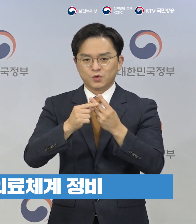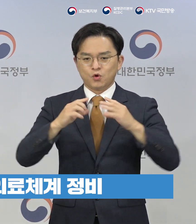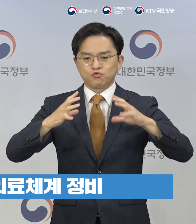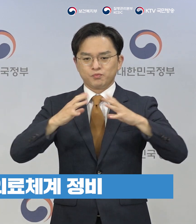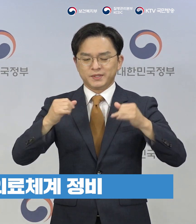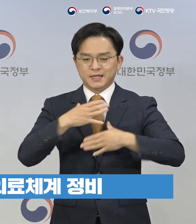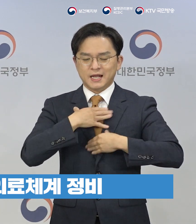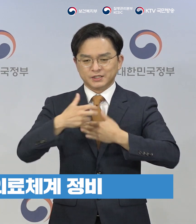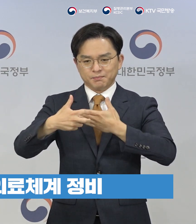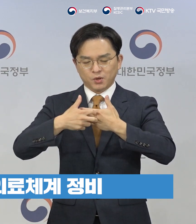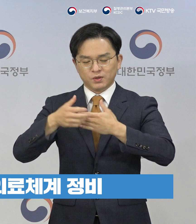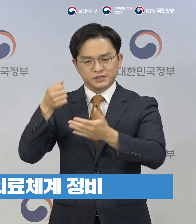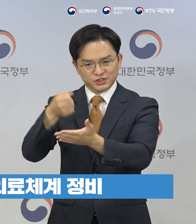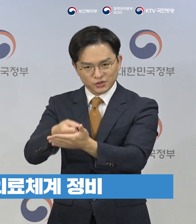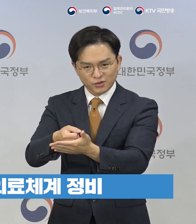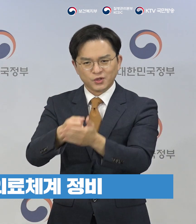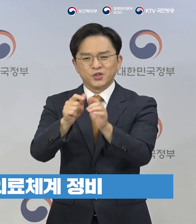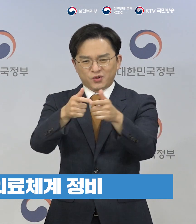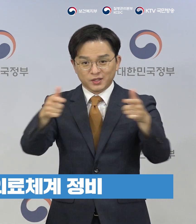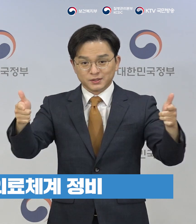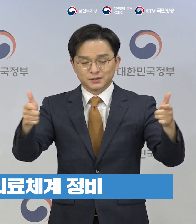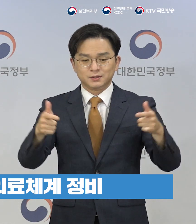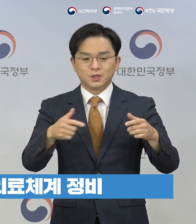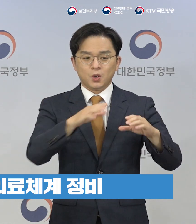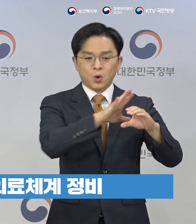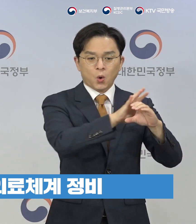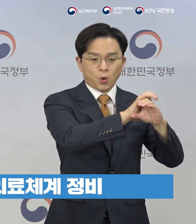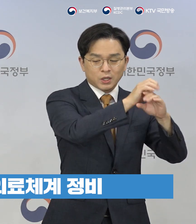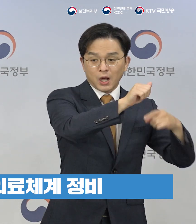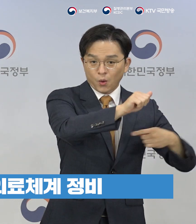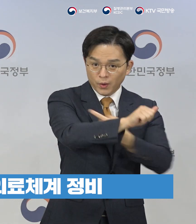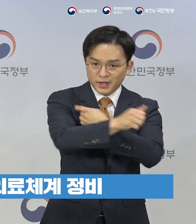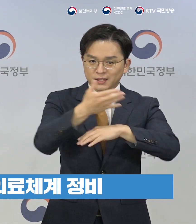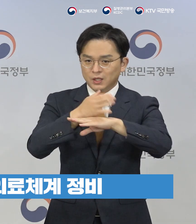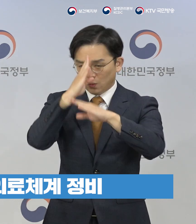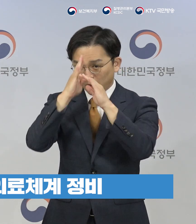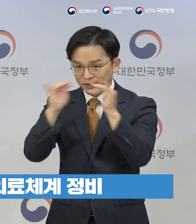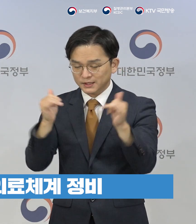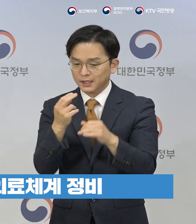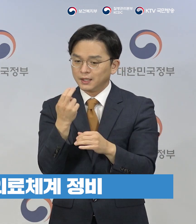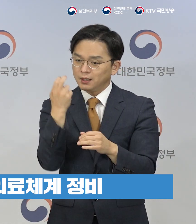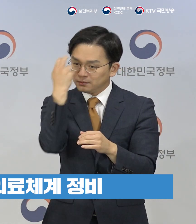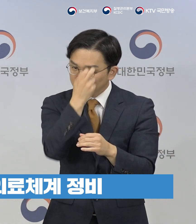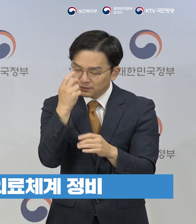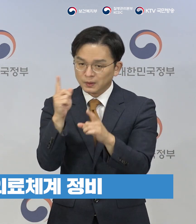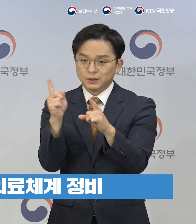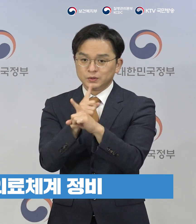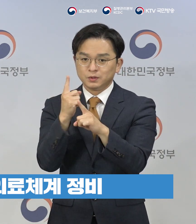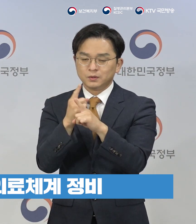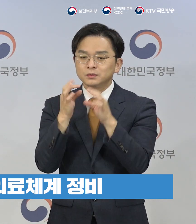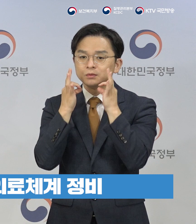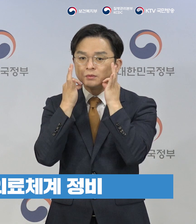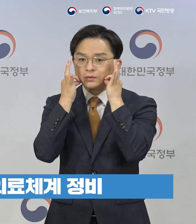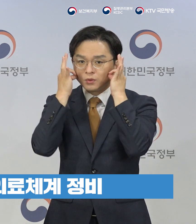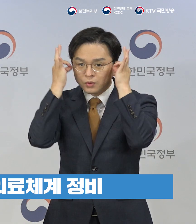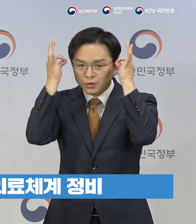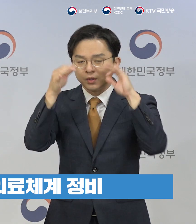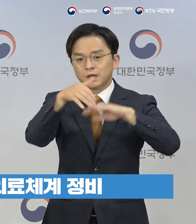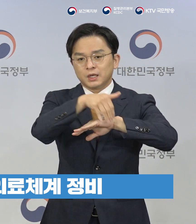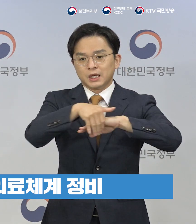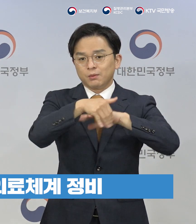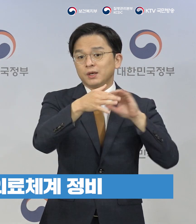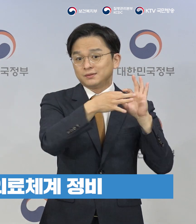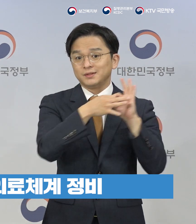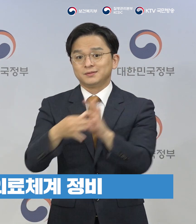클리닉 개설, 국민안심병원 등을 통해 코로나19 이외의 환자들의 진료도 차질 없이